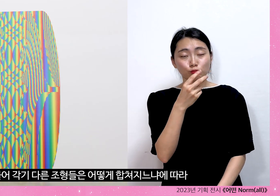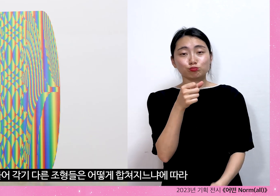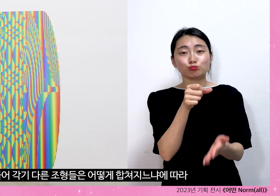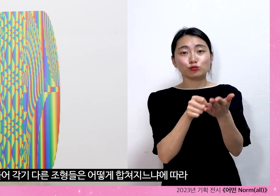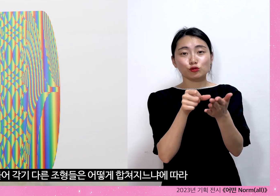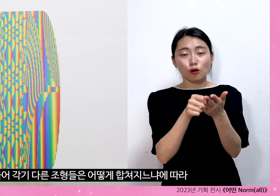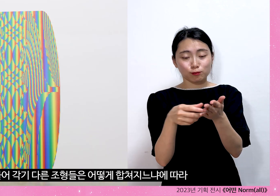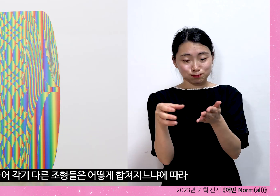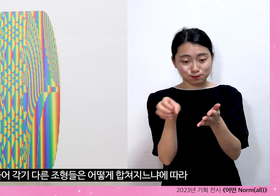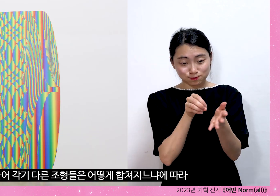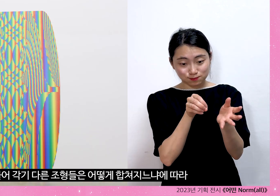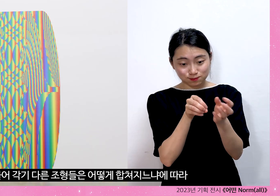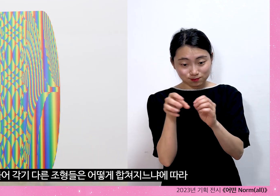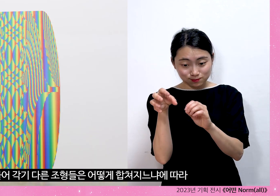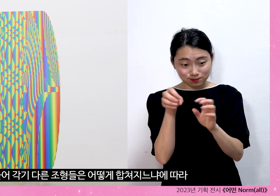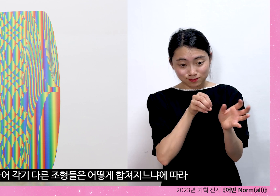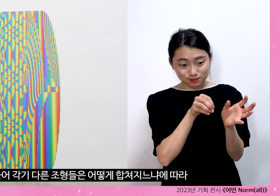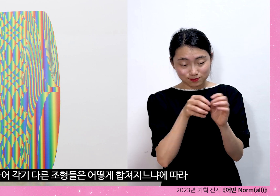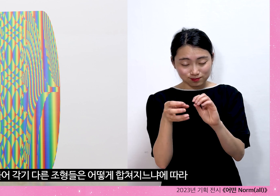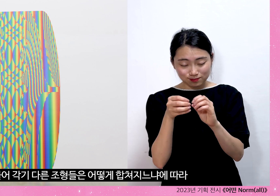더불어 각기 다른 조형들은